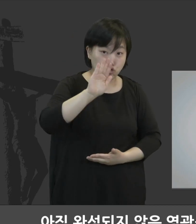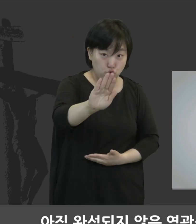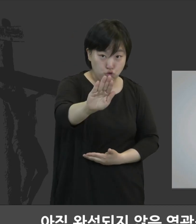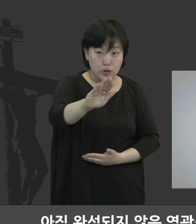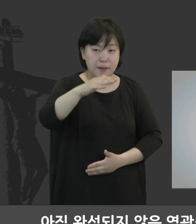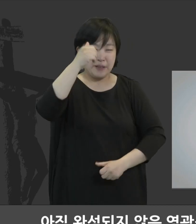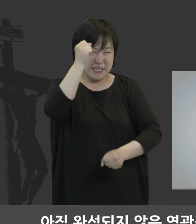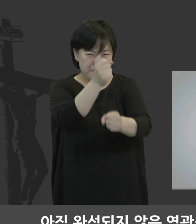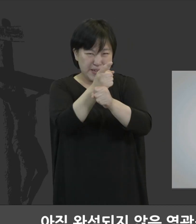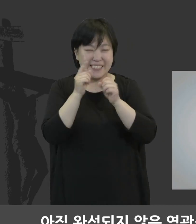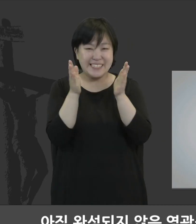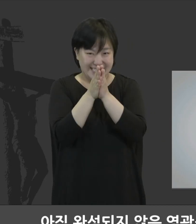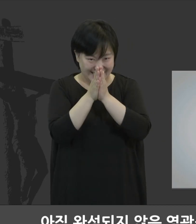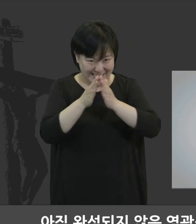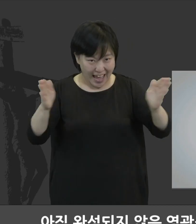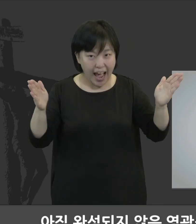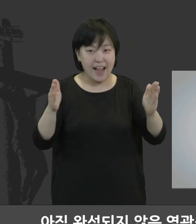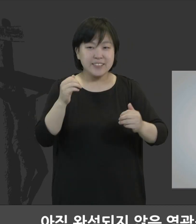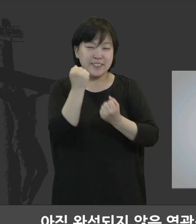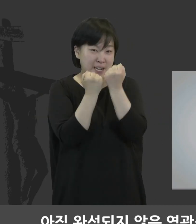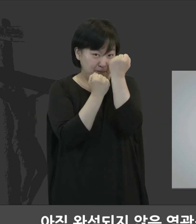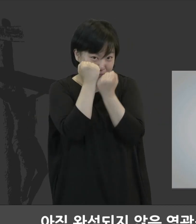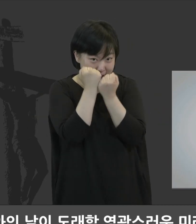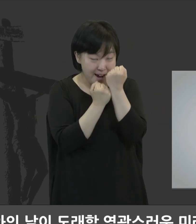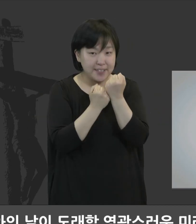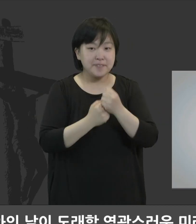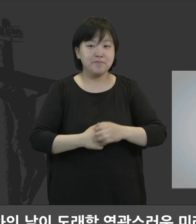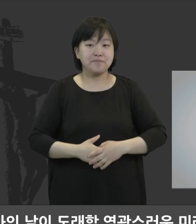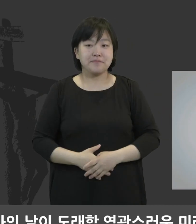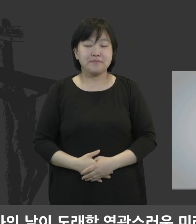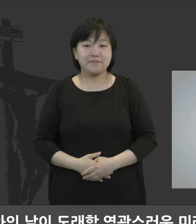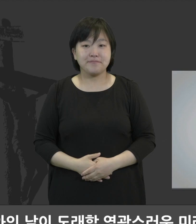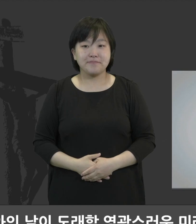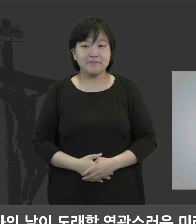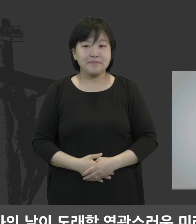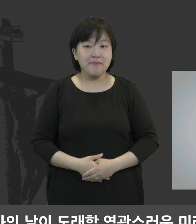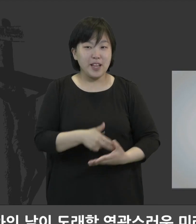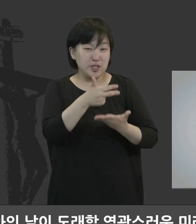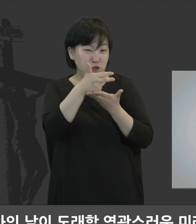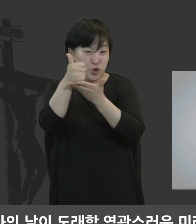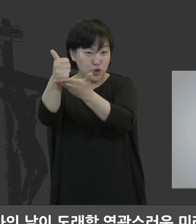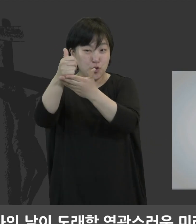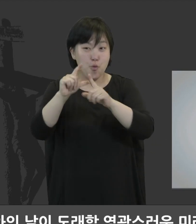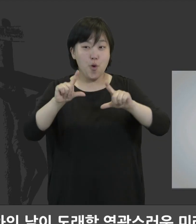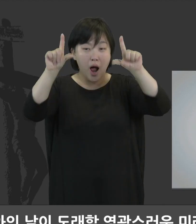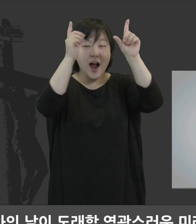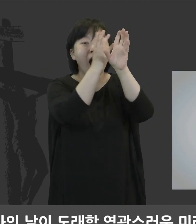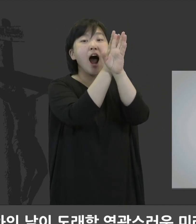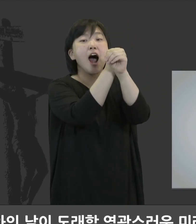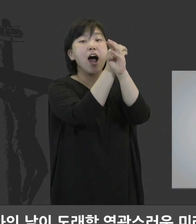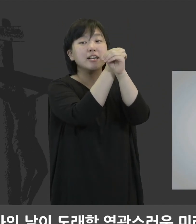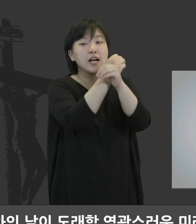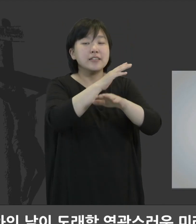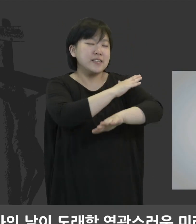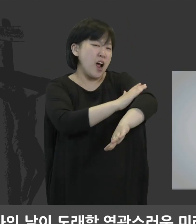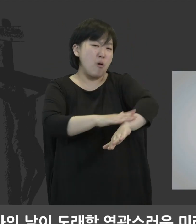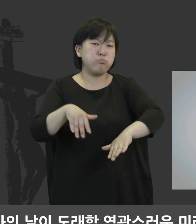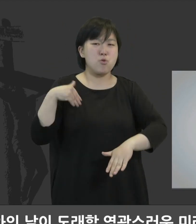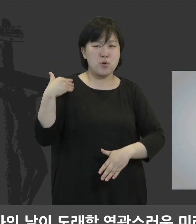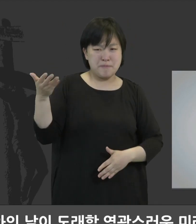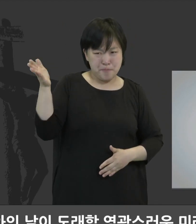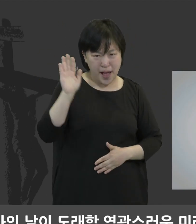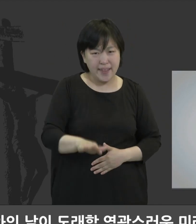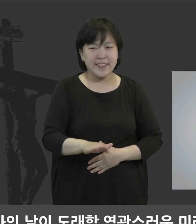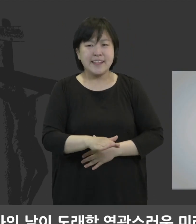이미 시작되었다는 사실을 전하고 있습니다. 여호와의 날이 도래할 영광스러운 미래가 언제인지